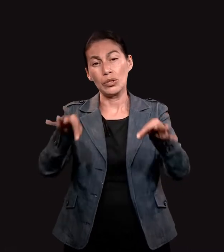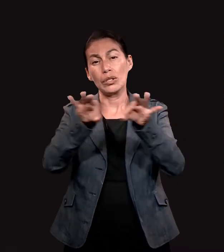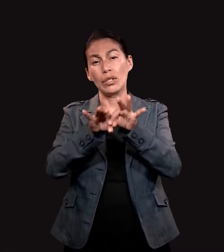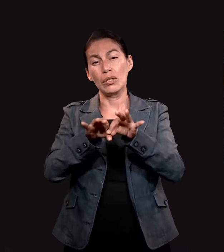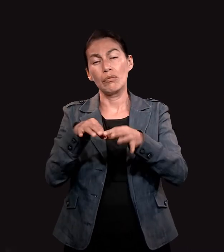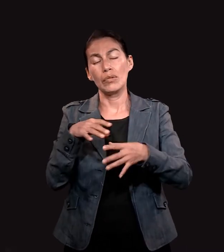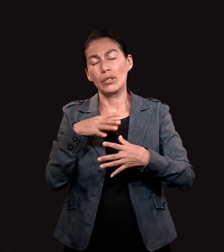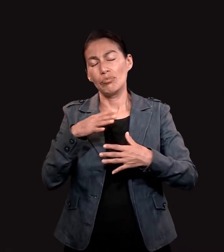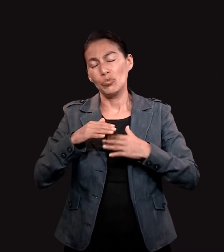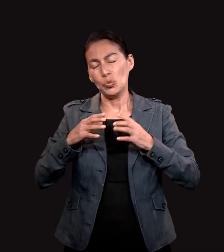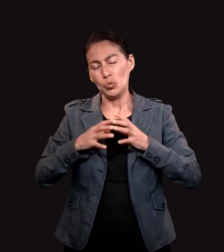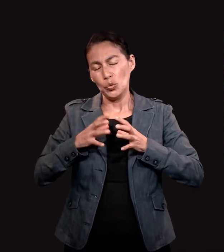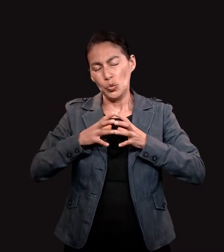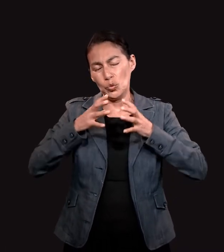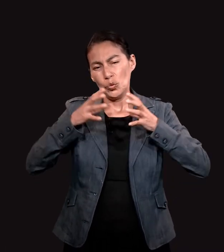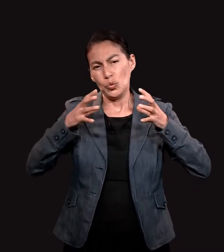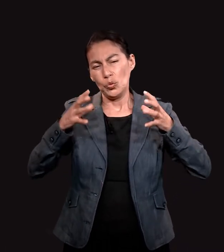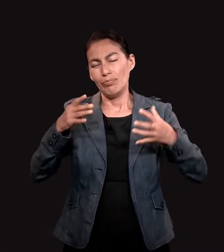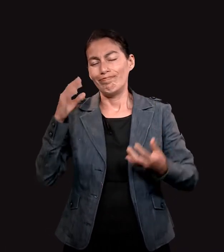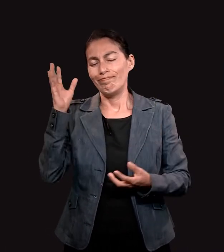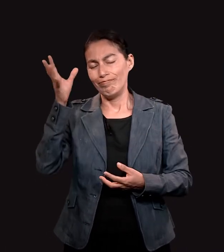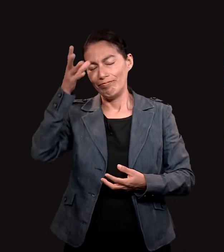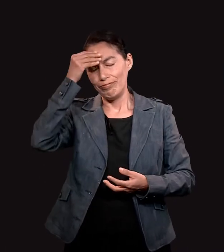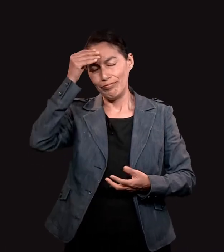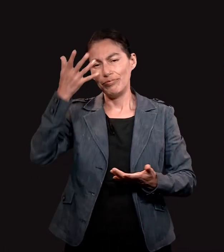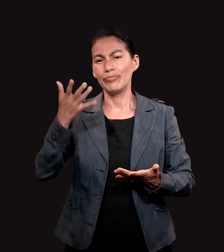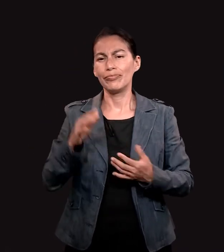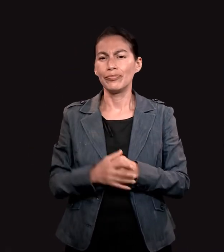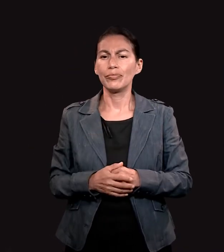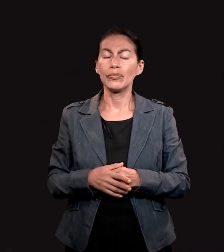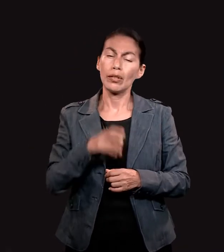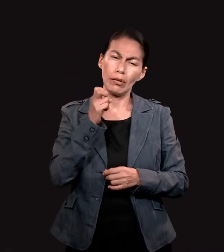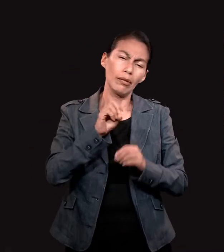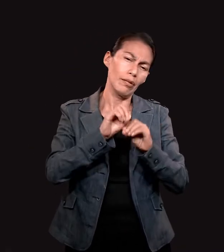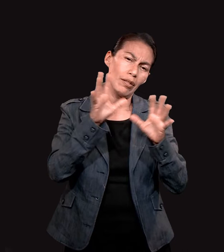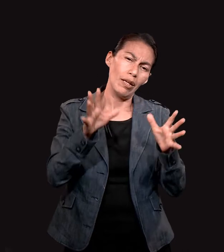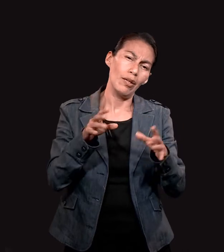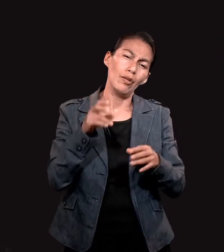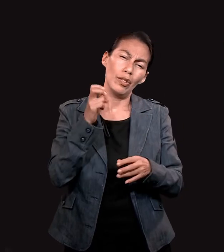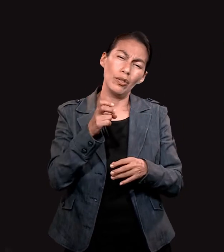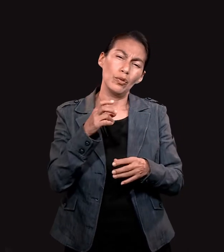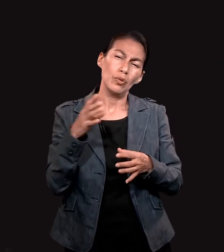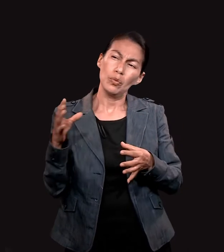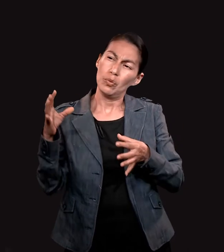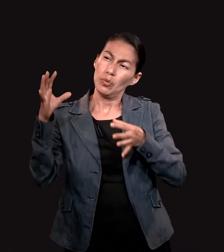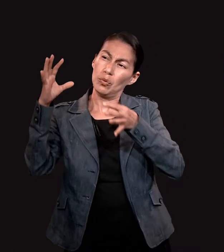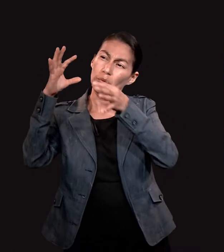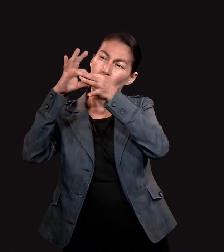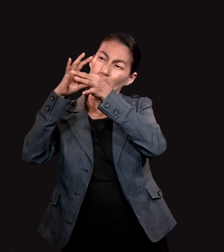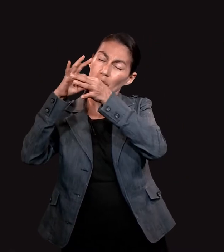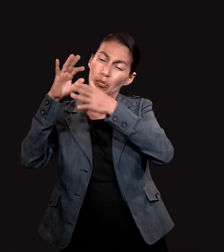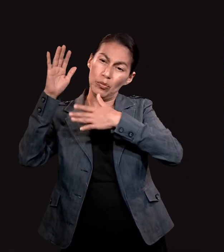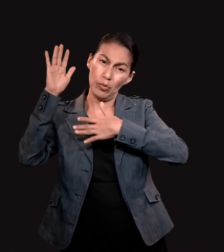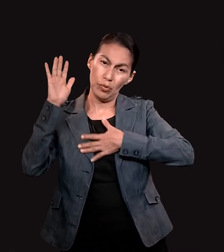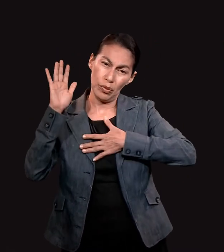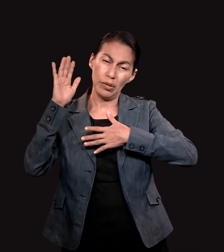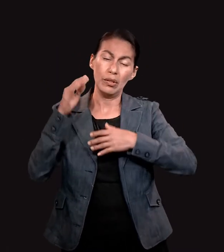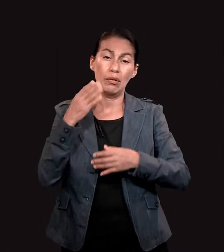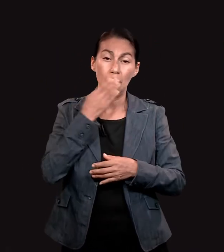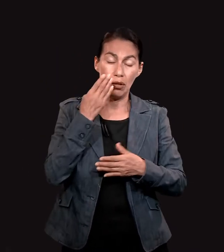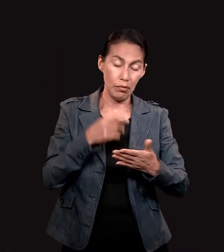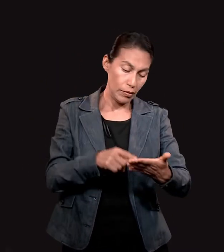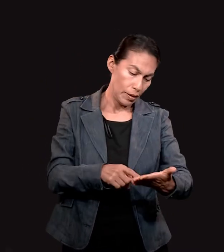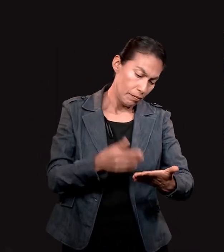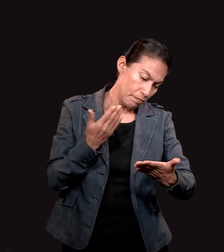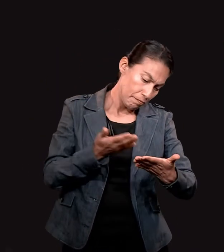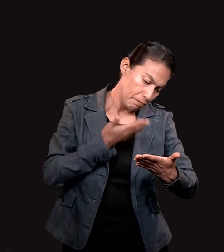casa es fundamental para que podamos crecer. Sí, y la oración va unido a recordar las promesas de Dios,